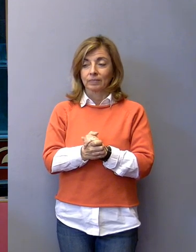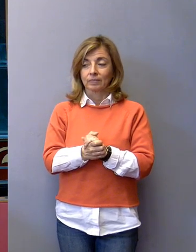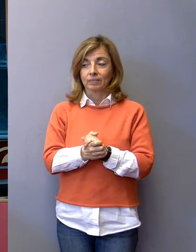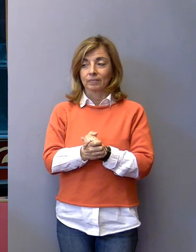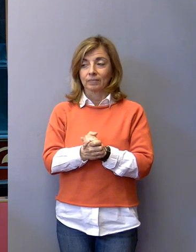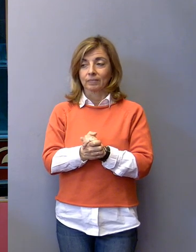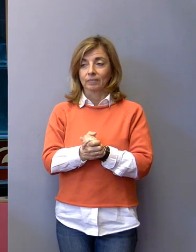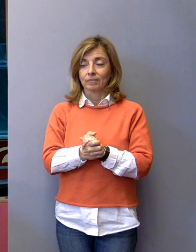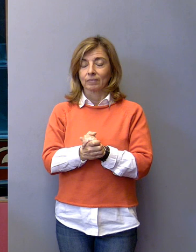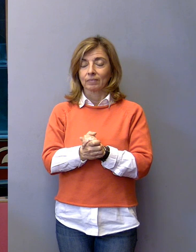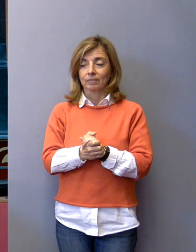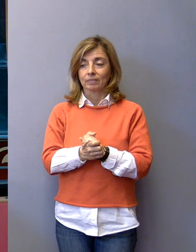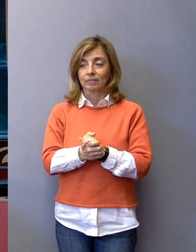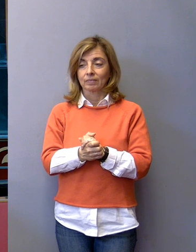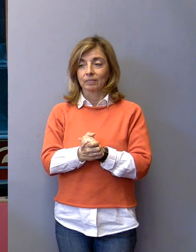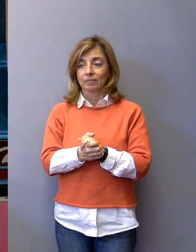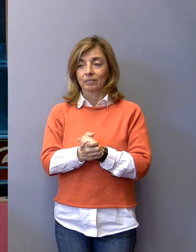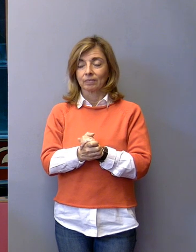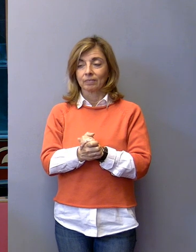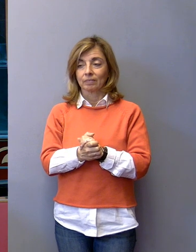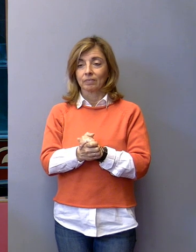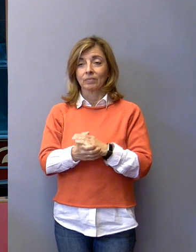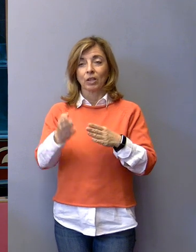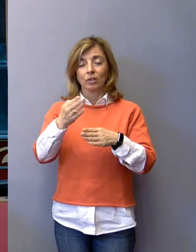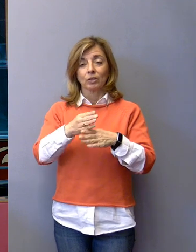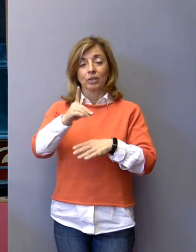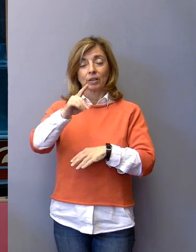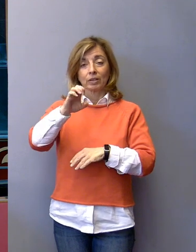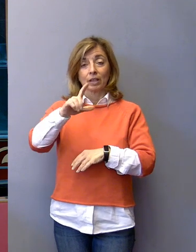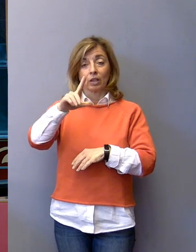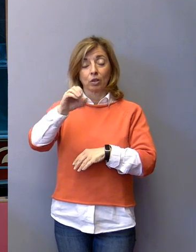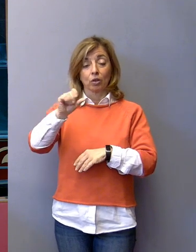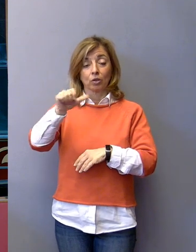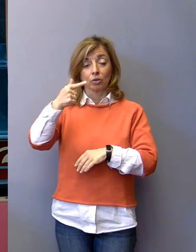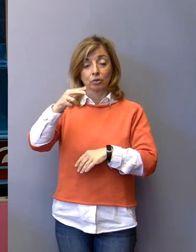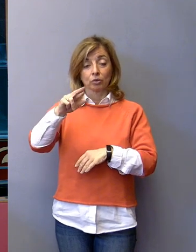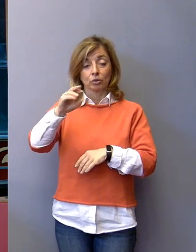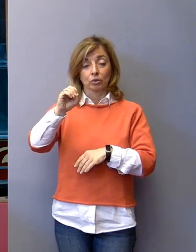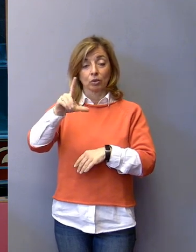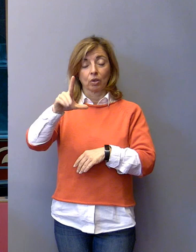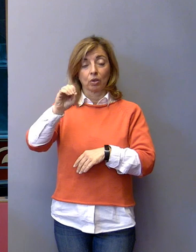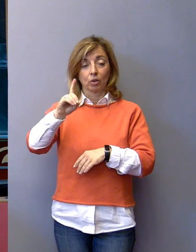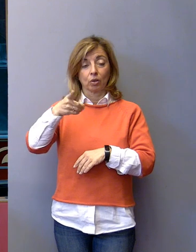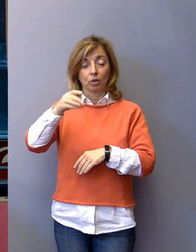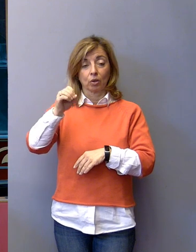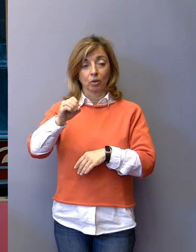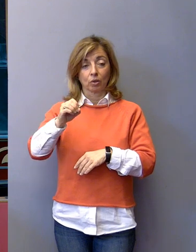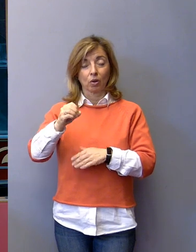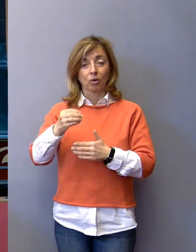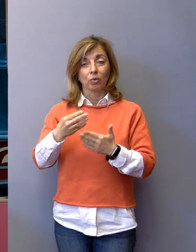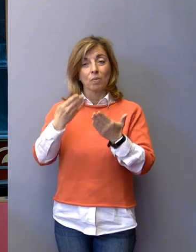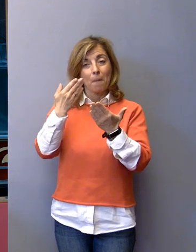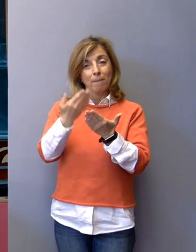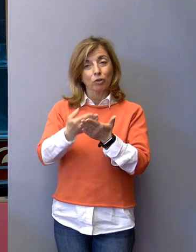consigliere consigliere dello strologo per mozione d'ordine si solo per